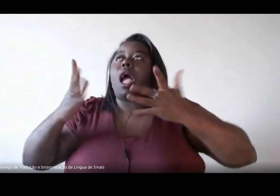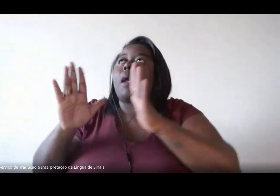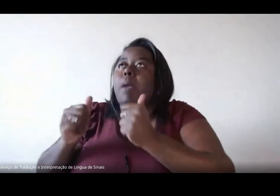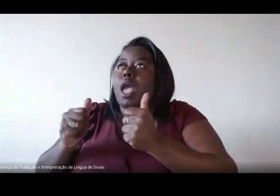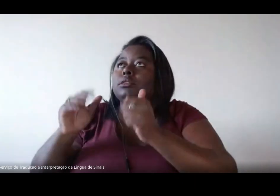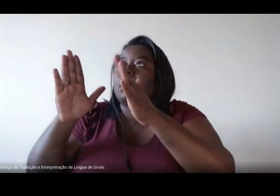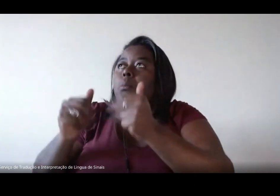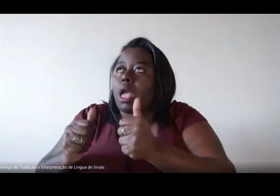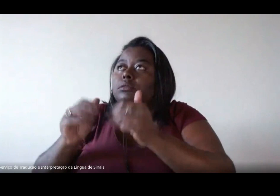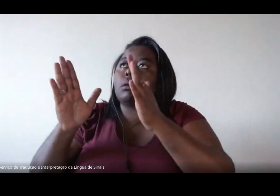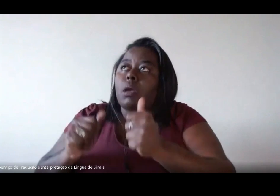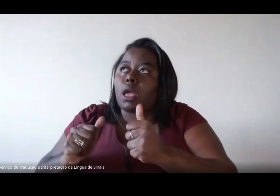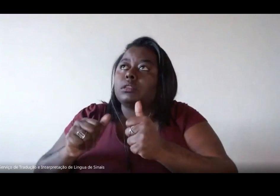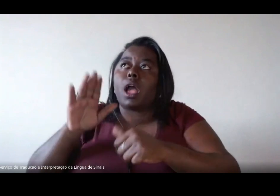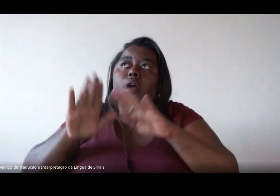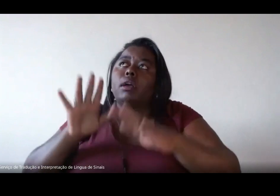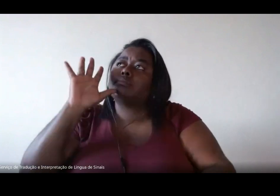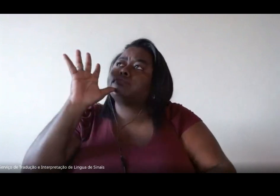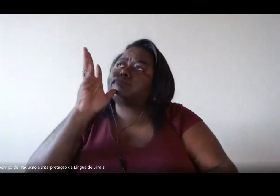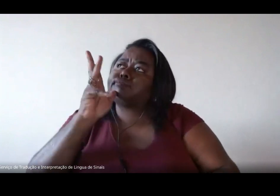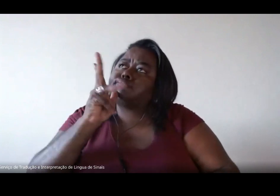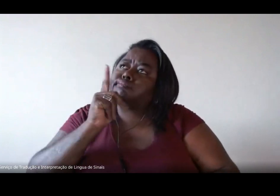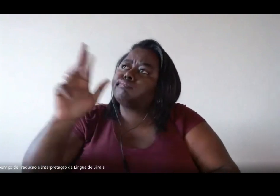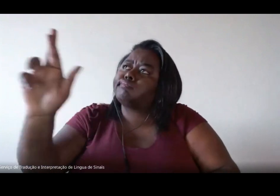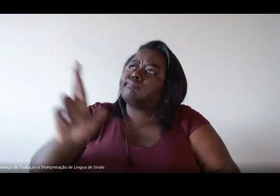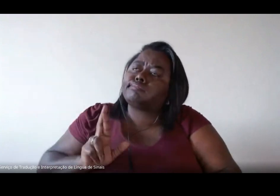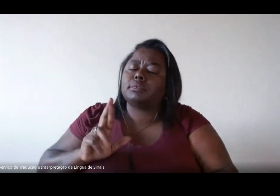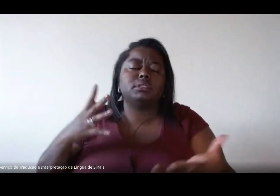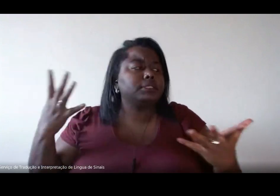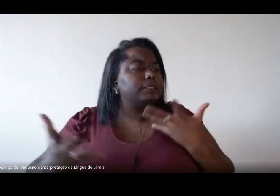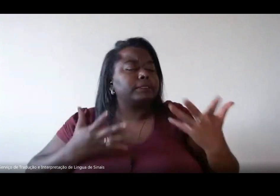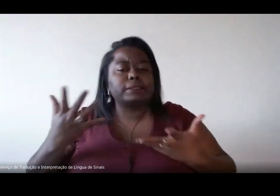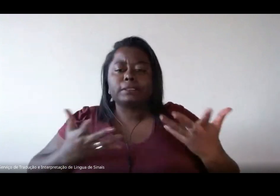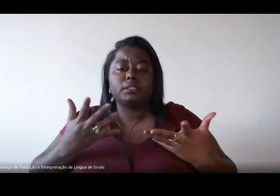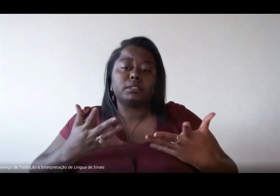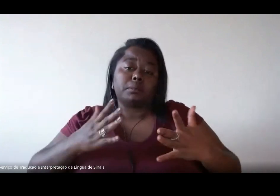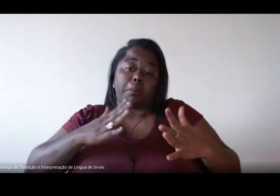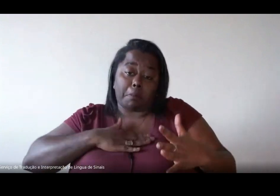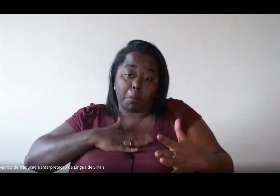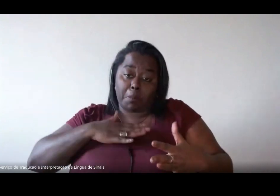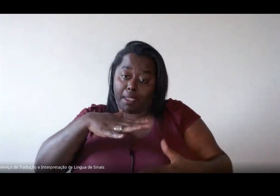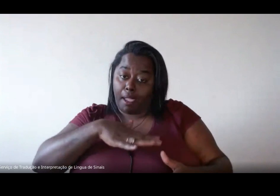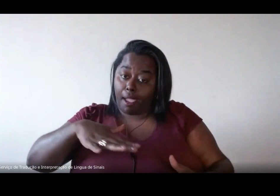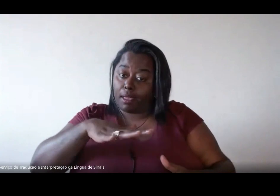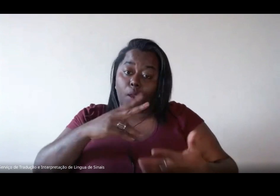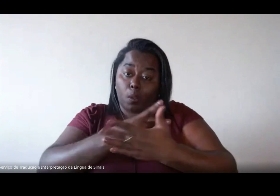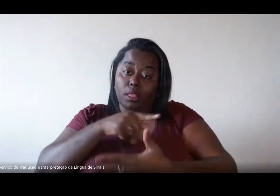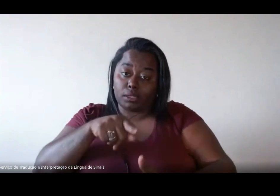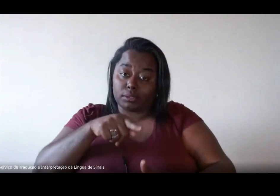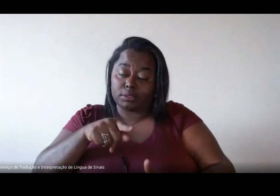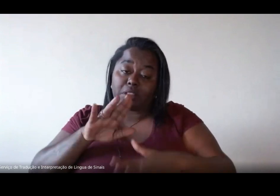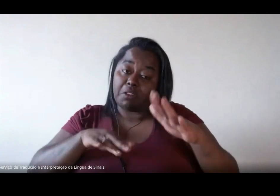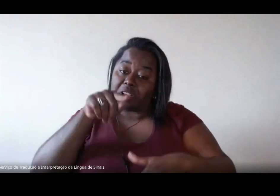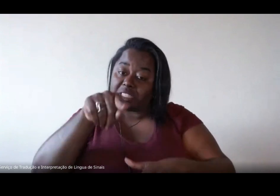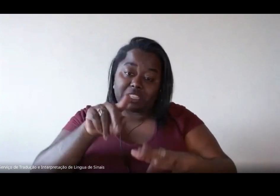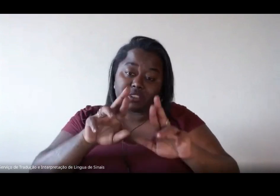gente, para tudo vocês têm que pedir comitê de ética, o comitê de ética leva séculos para dar resposta, pelo menos é o que acontece lá para o meu lado.